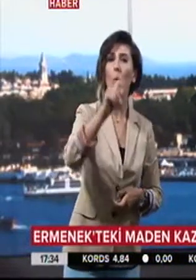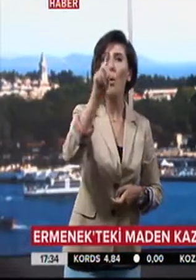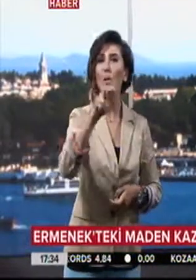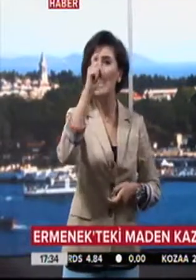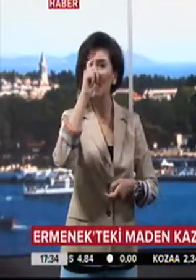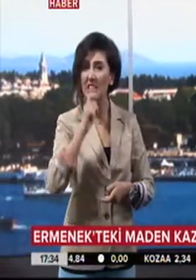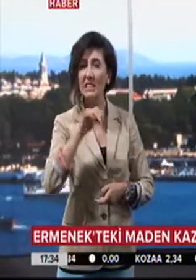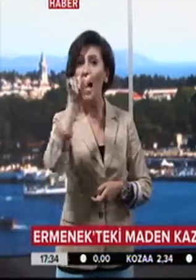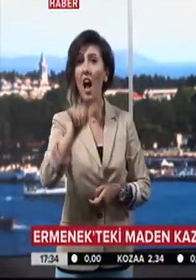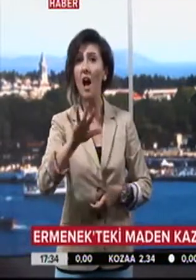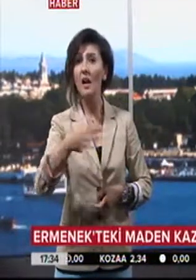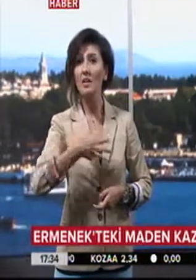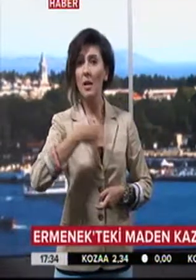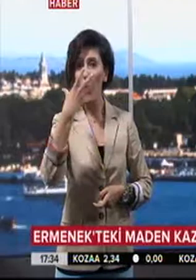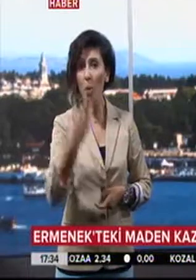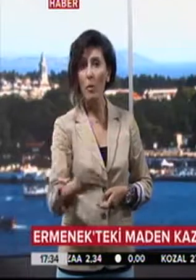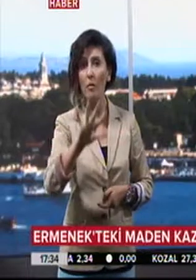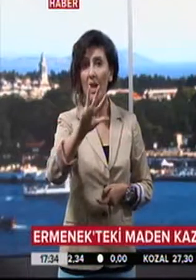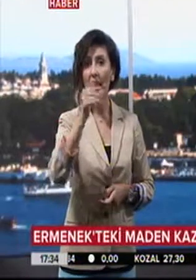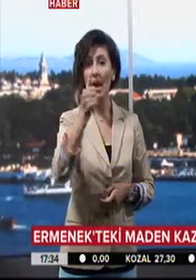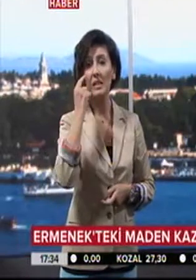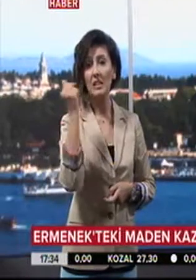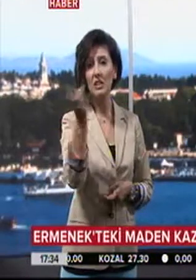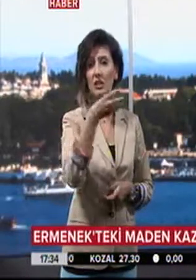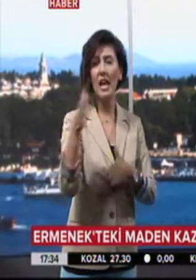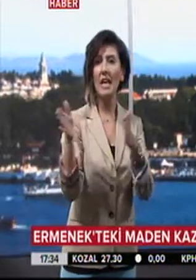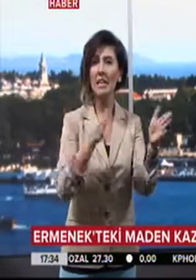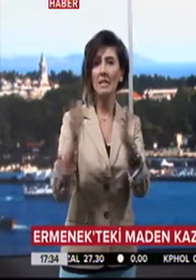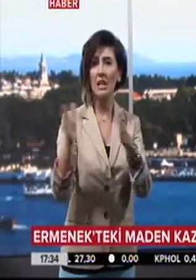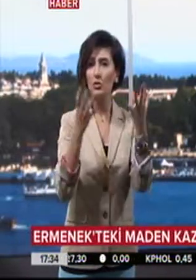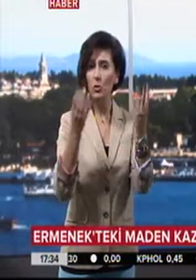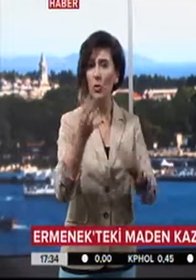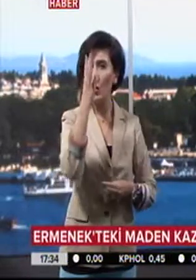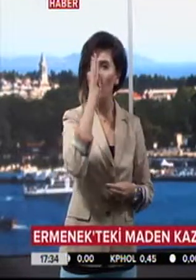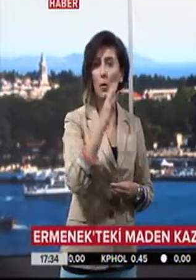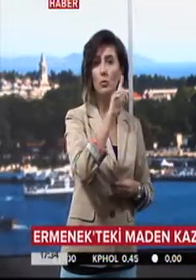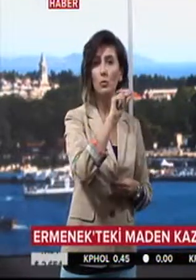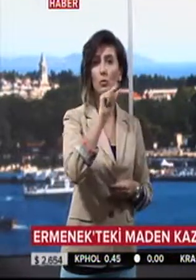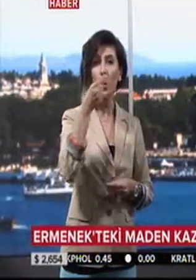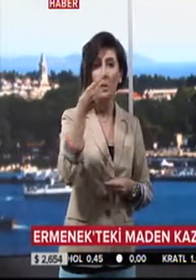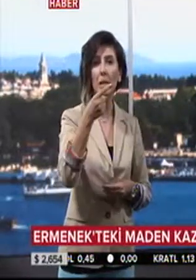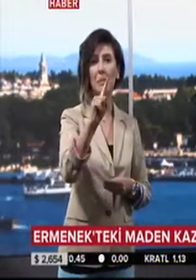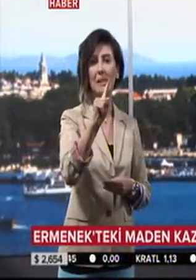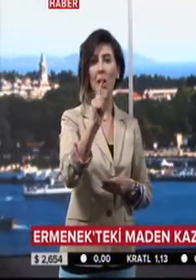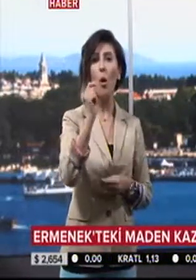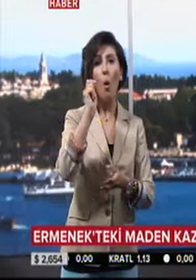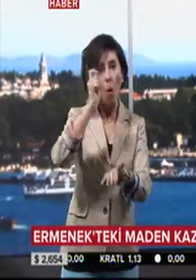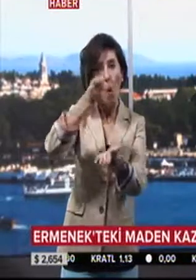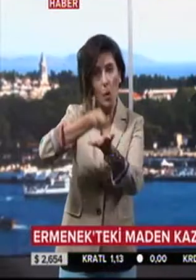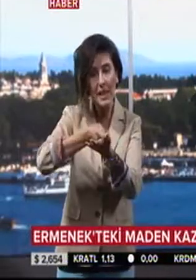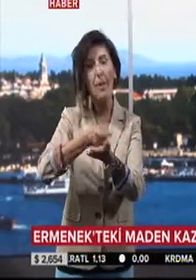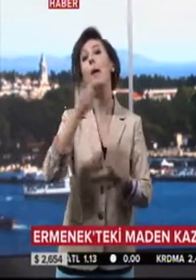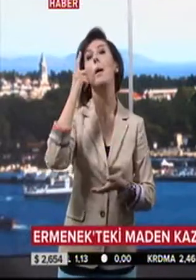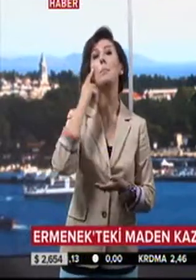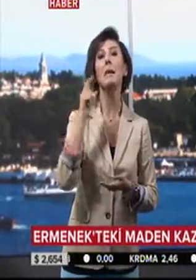eden 18 işçinin hak sahibi olan 56 kişiye yaklaşık olarak 411 bin lira